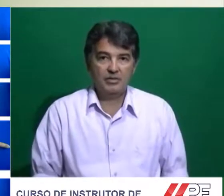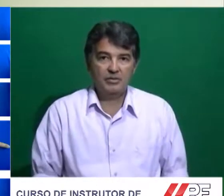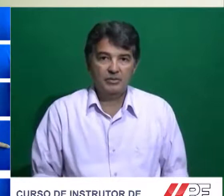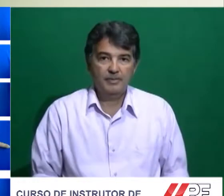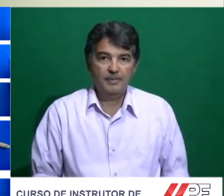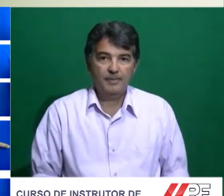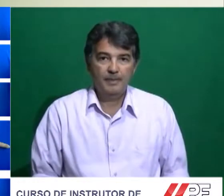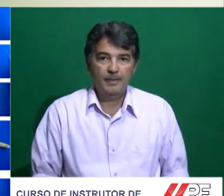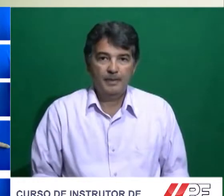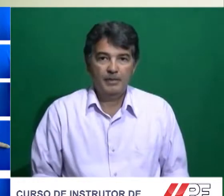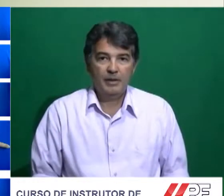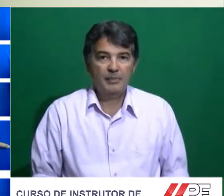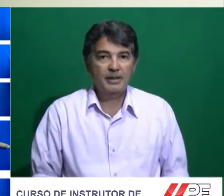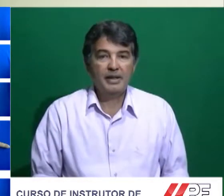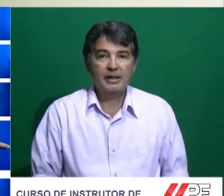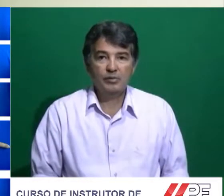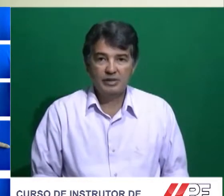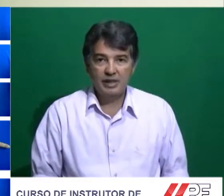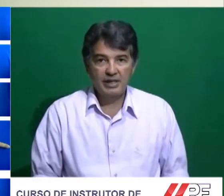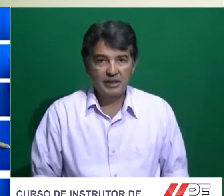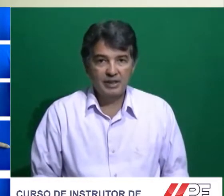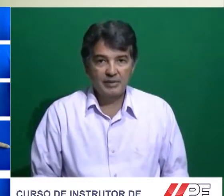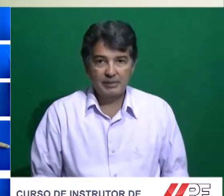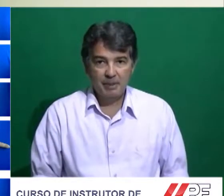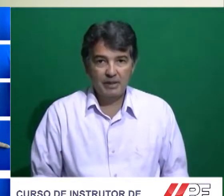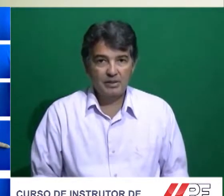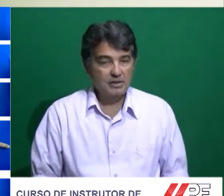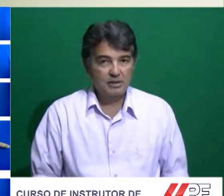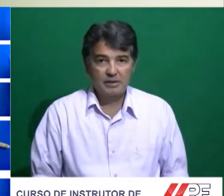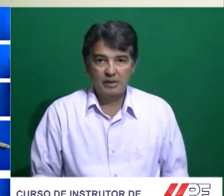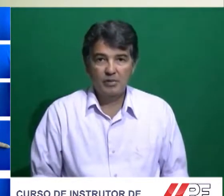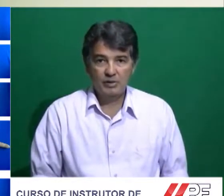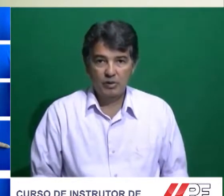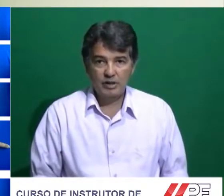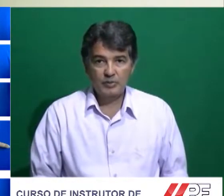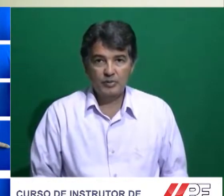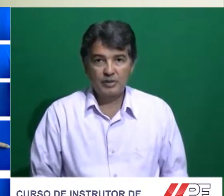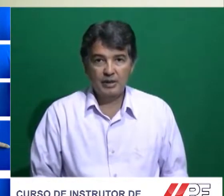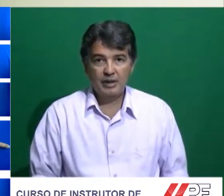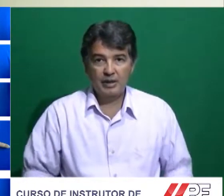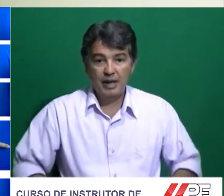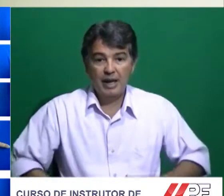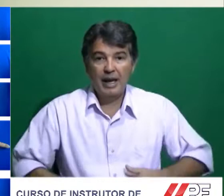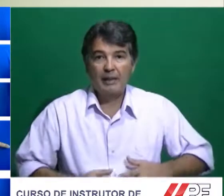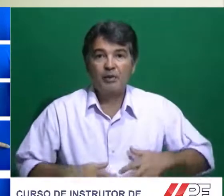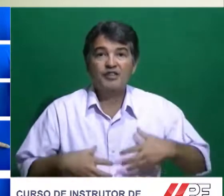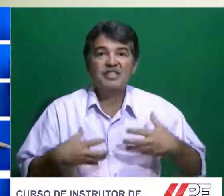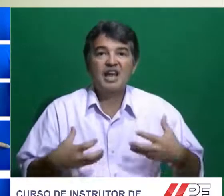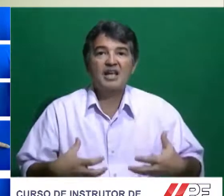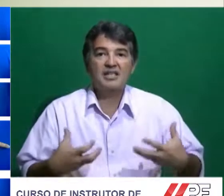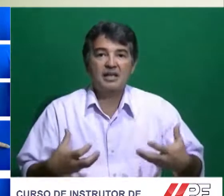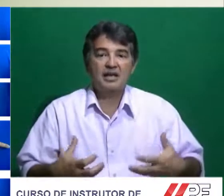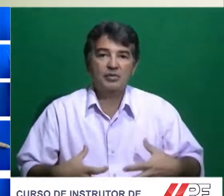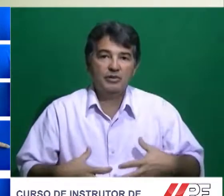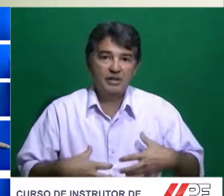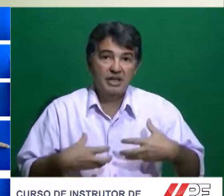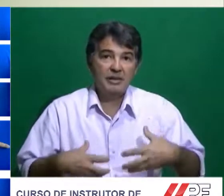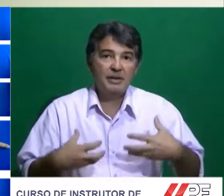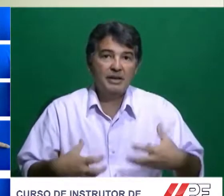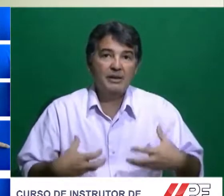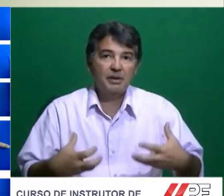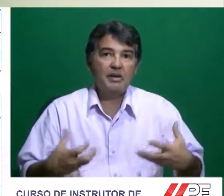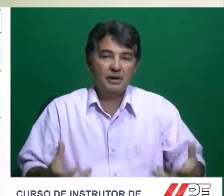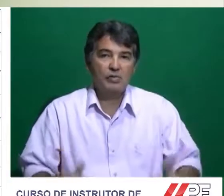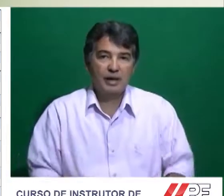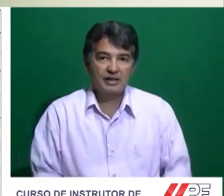comunicação. Aprender os sinais da Libras apenas. Não corresponde à proficiência da língua. Você